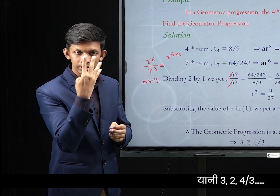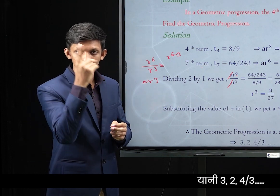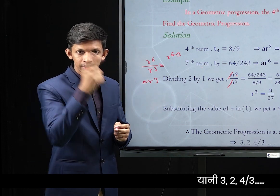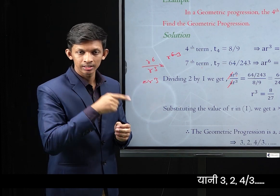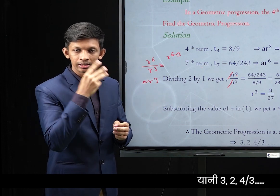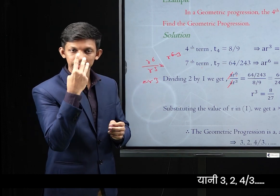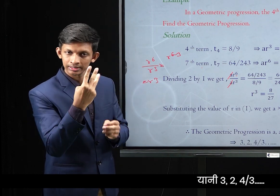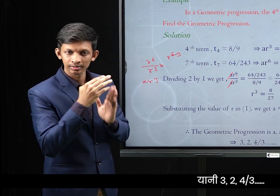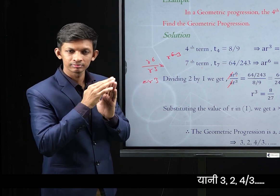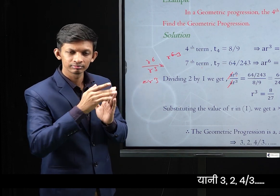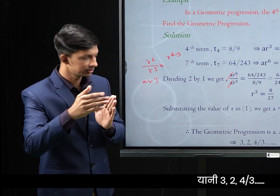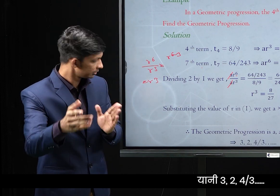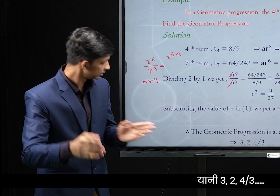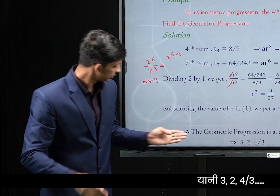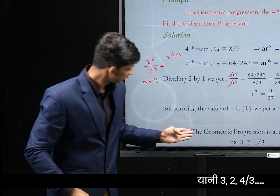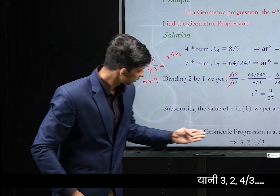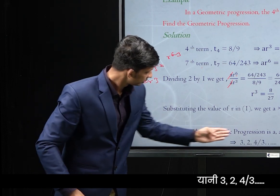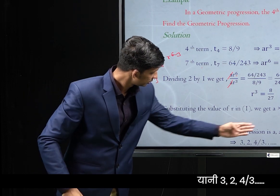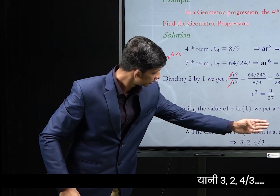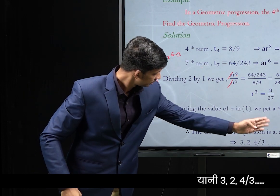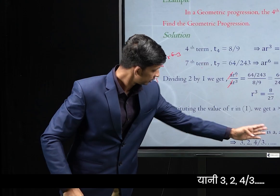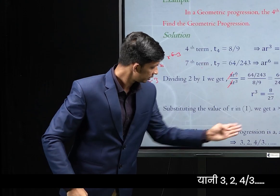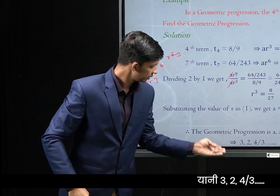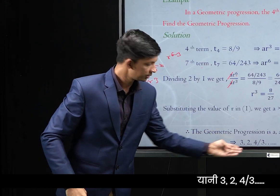यानी 3, 2, 4/3 एक्सेट्रा।